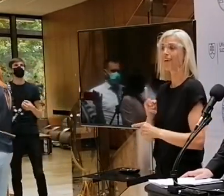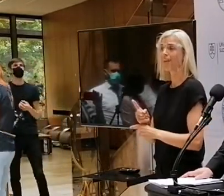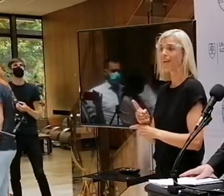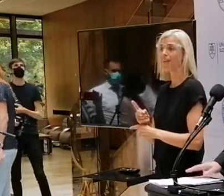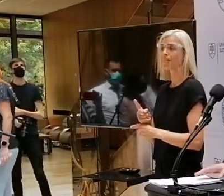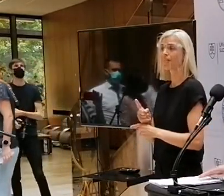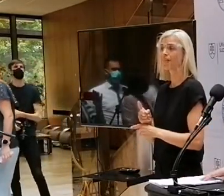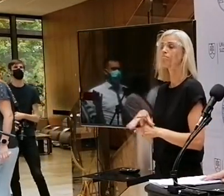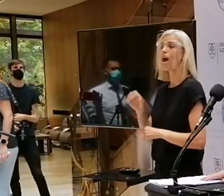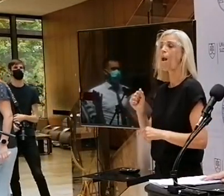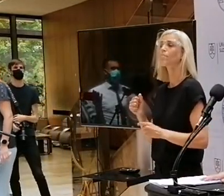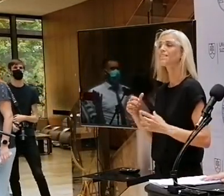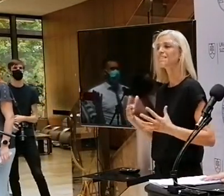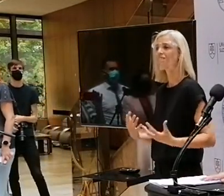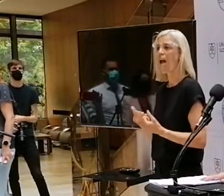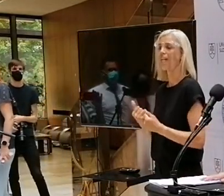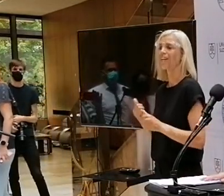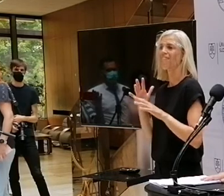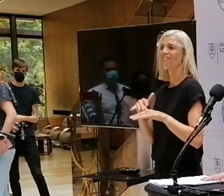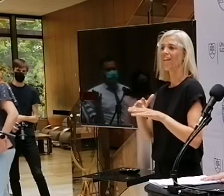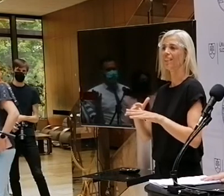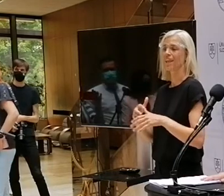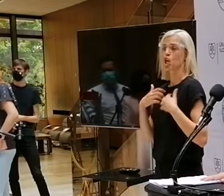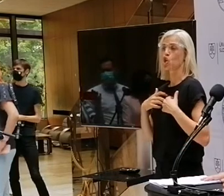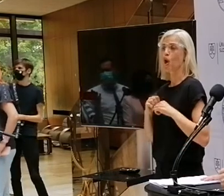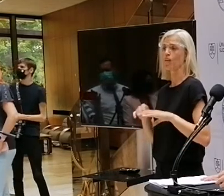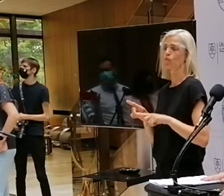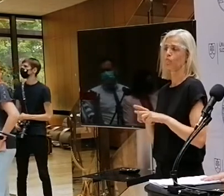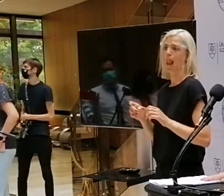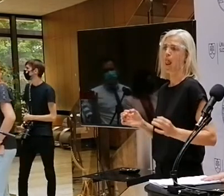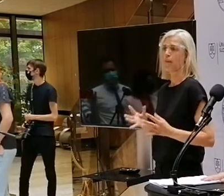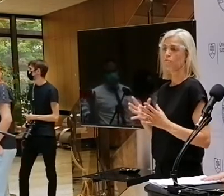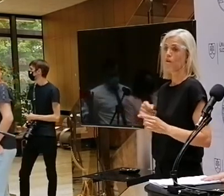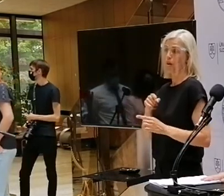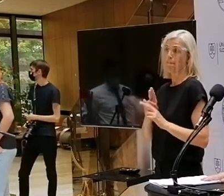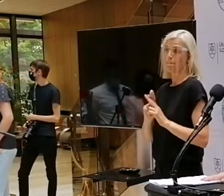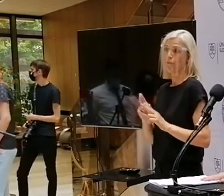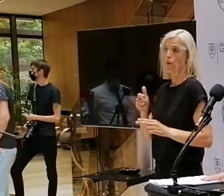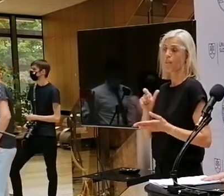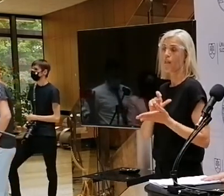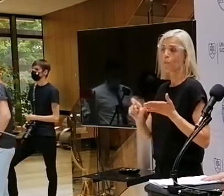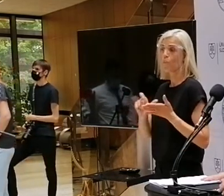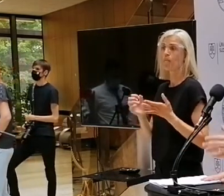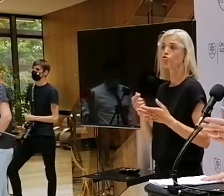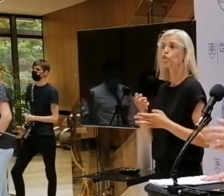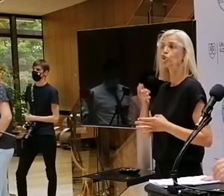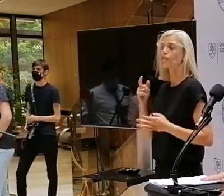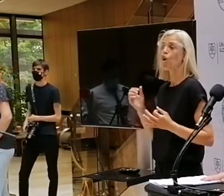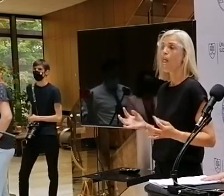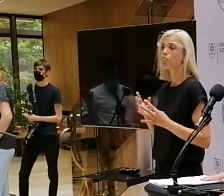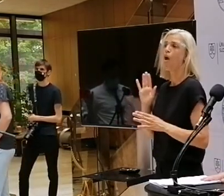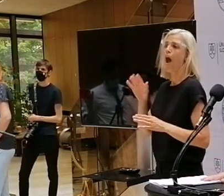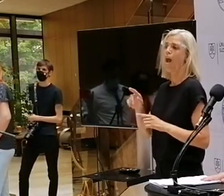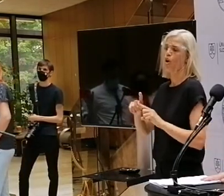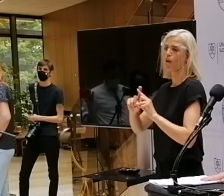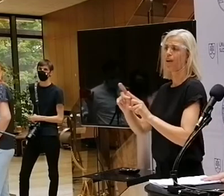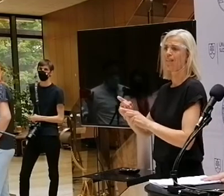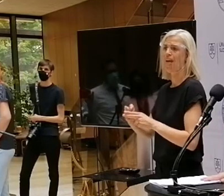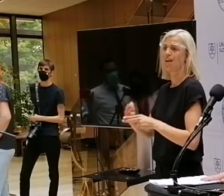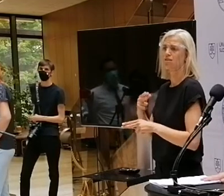tí klienti zvládli tie vlny covidu lepšie. To môže byť jeden z dôvodov, prečo Slovensko to zvládlo lepšie ako porovnateľné